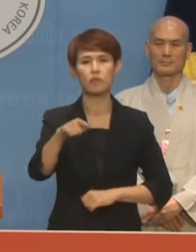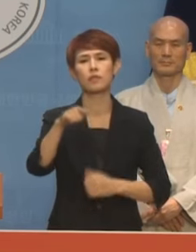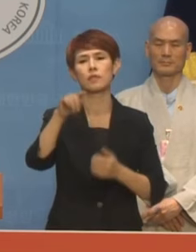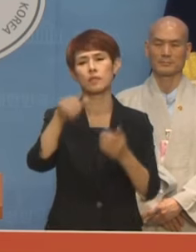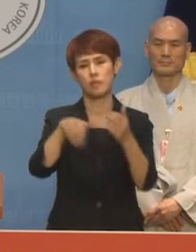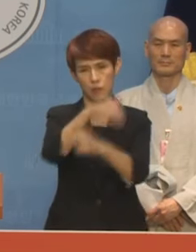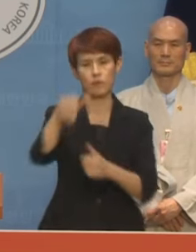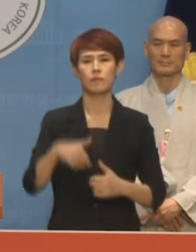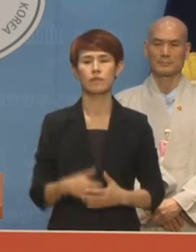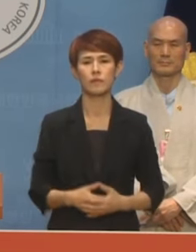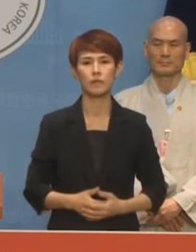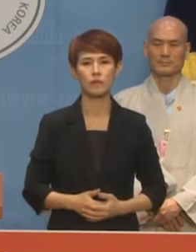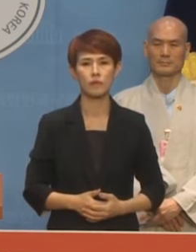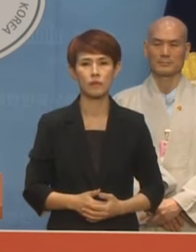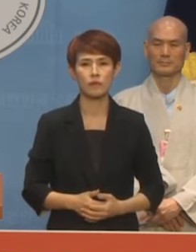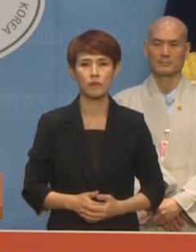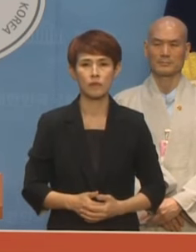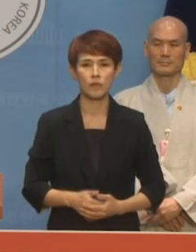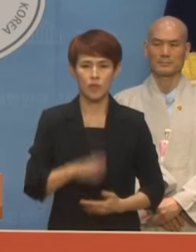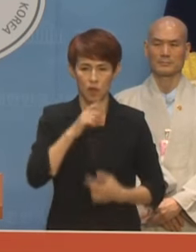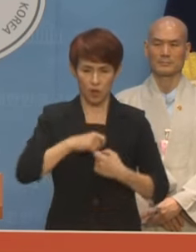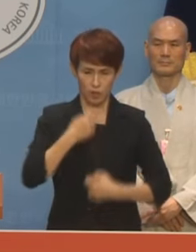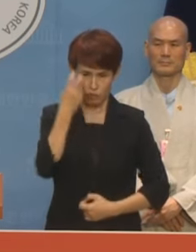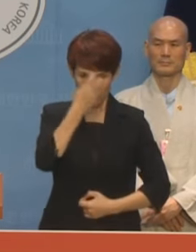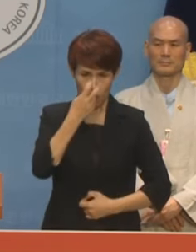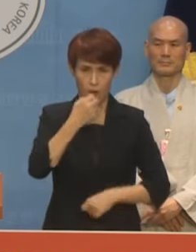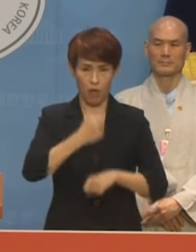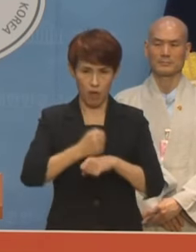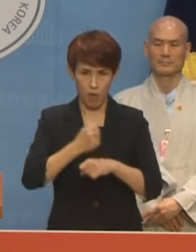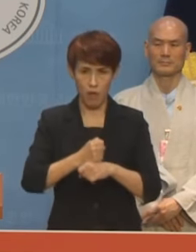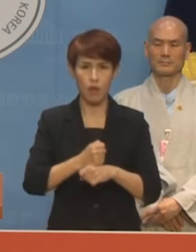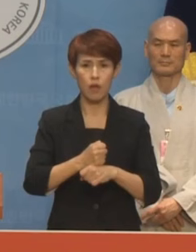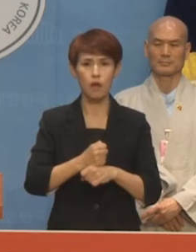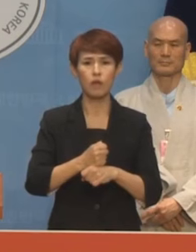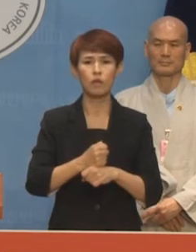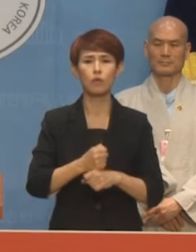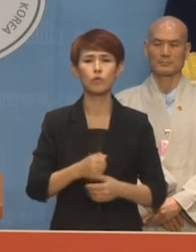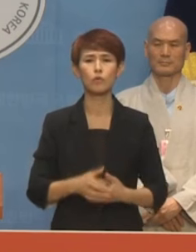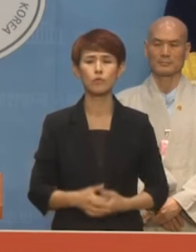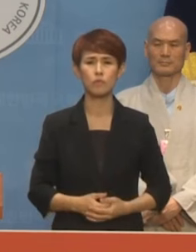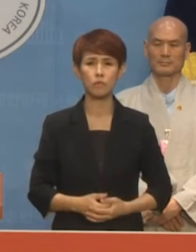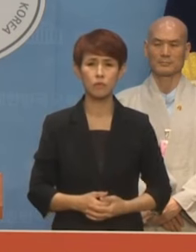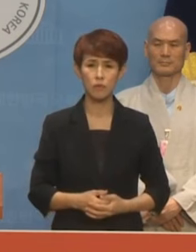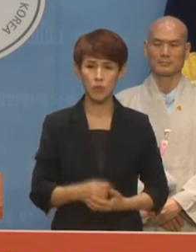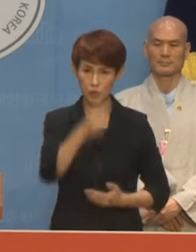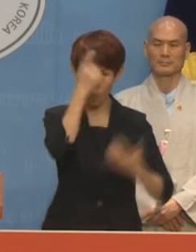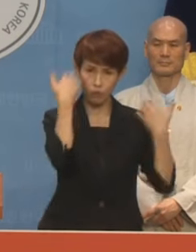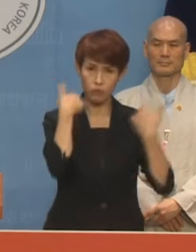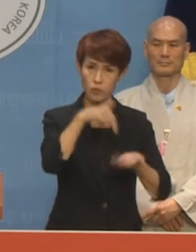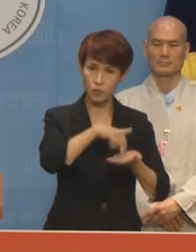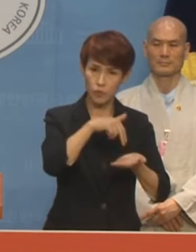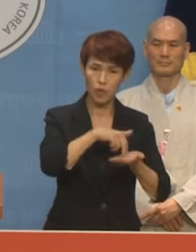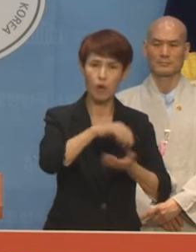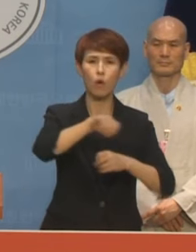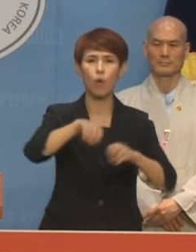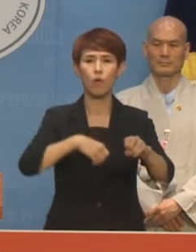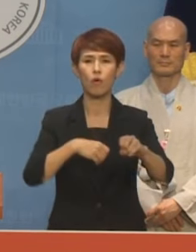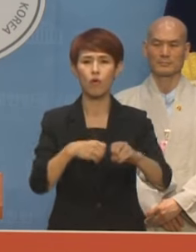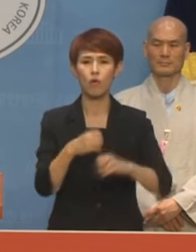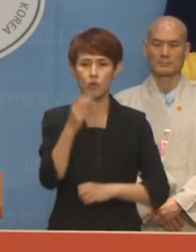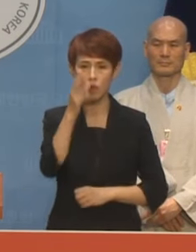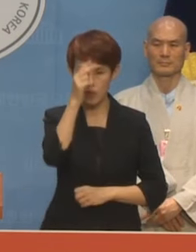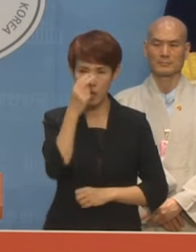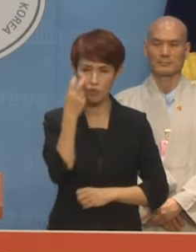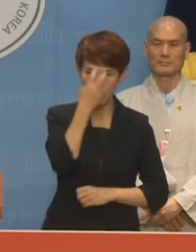기록되었다. 정의로운 수사로 판결하고 농공행상해야 할 정부는 오히려 수사에 대한